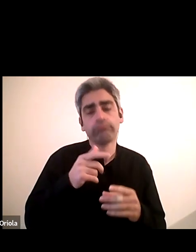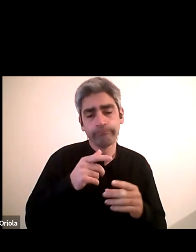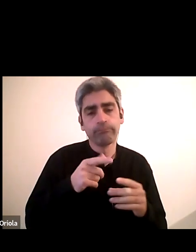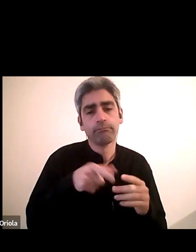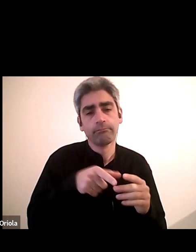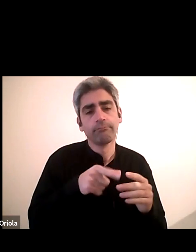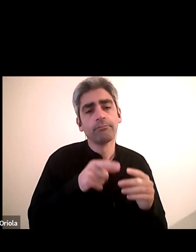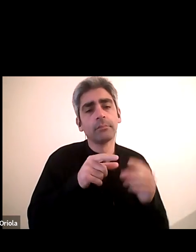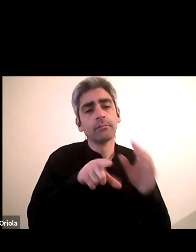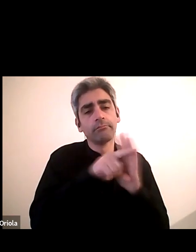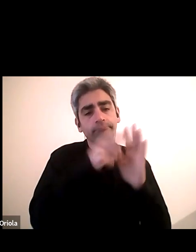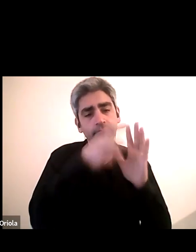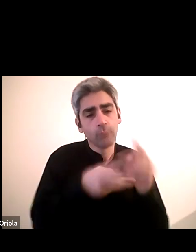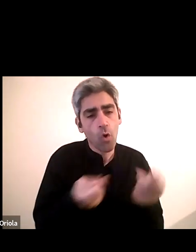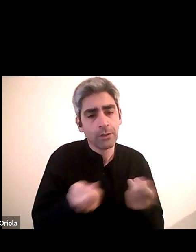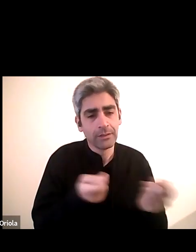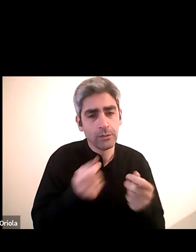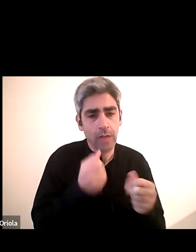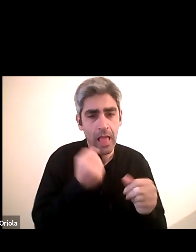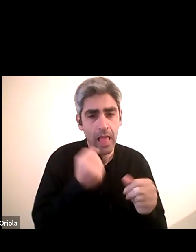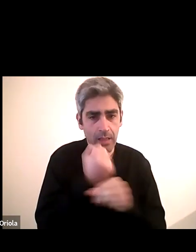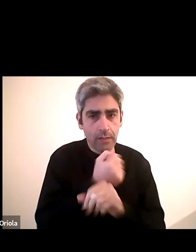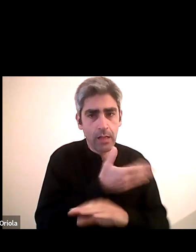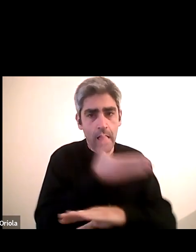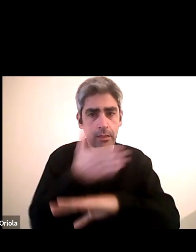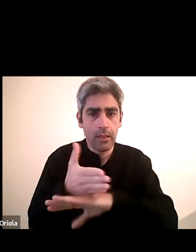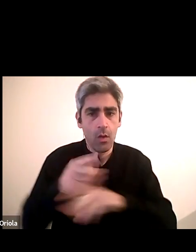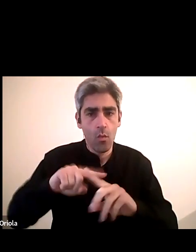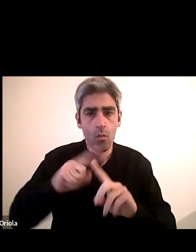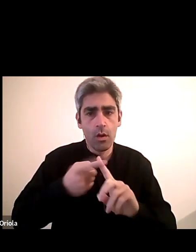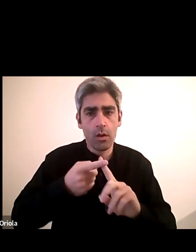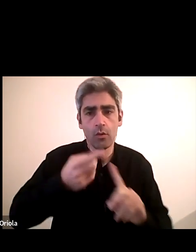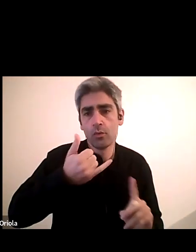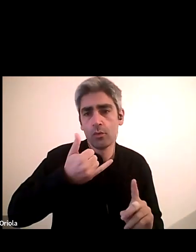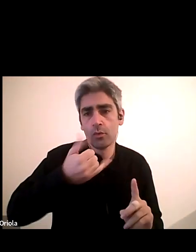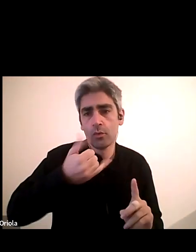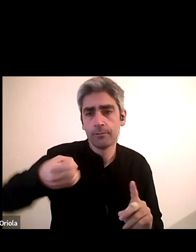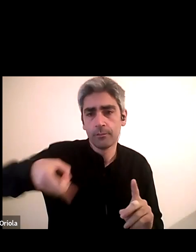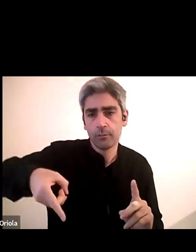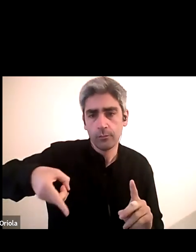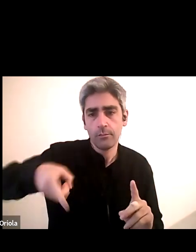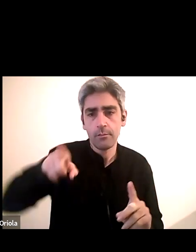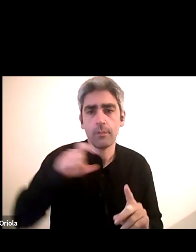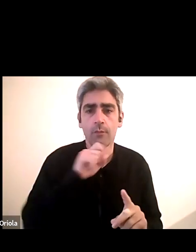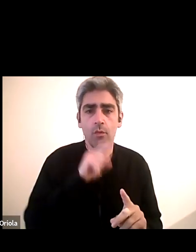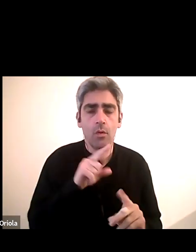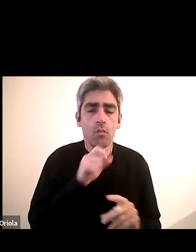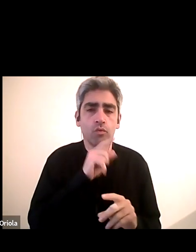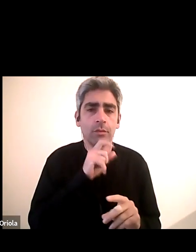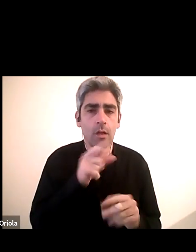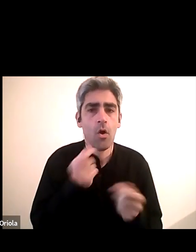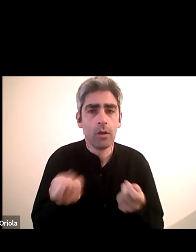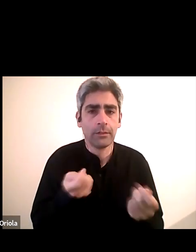de organização de atividades, até 2009, teve sempre a possibilidade de organizar serviços, porque